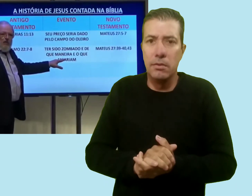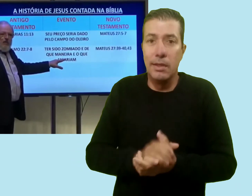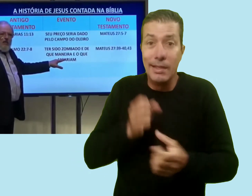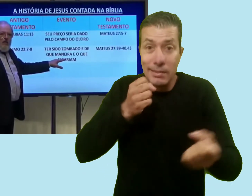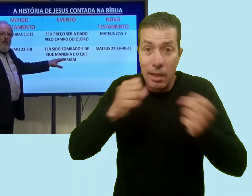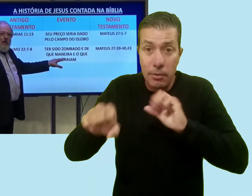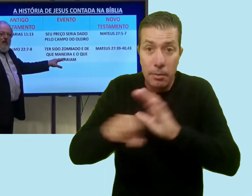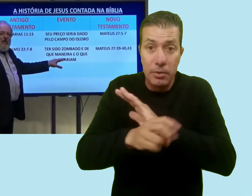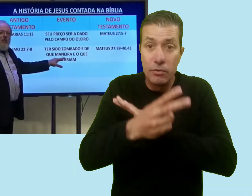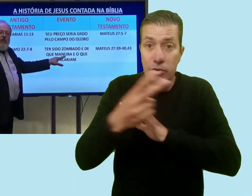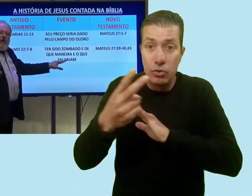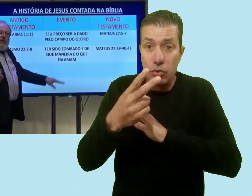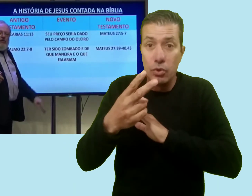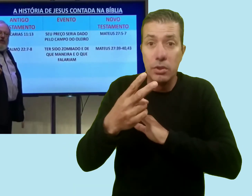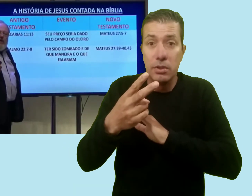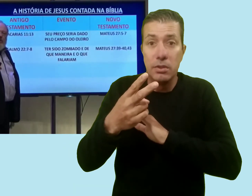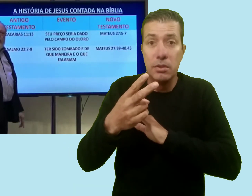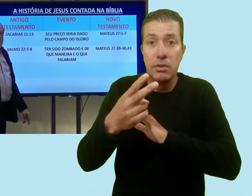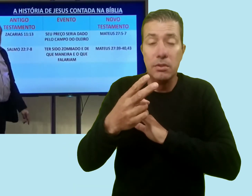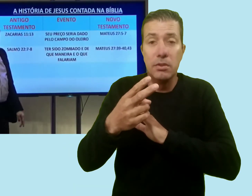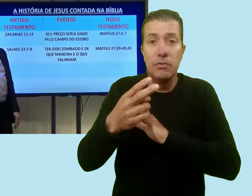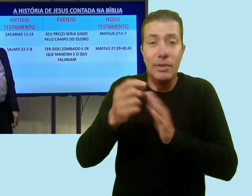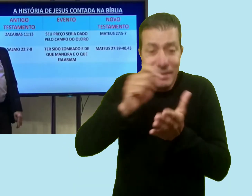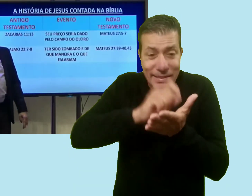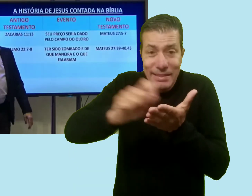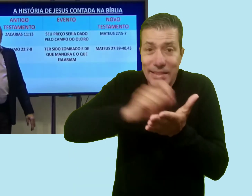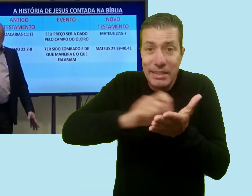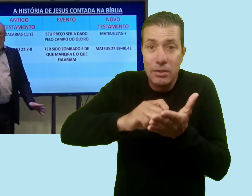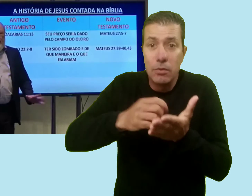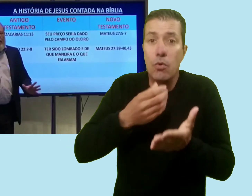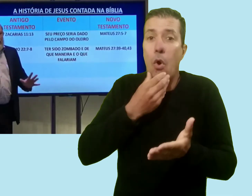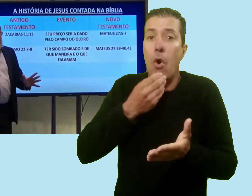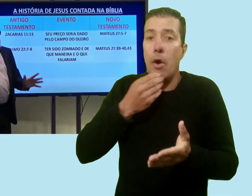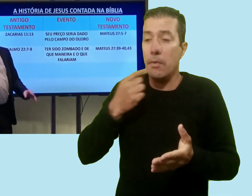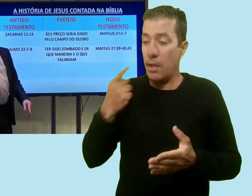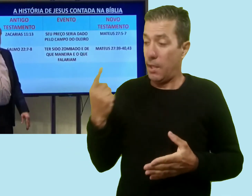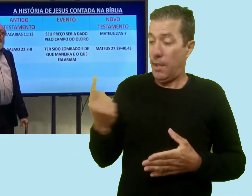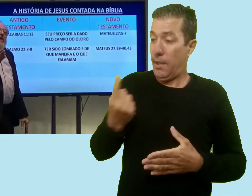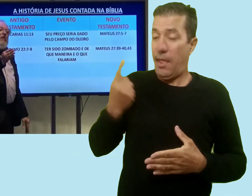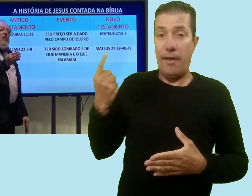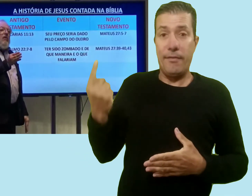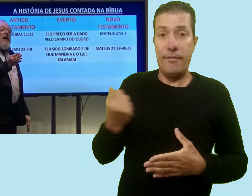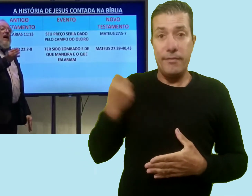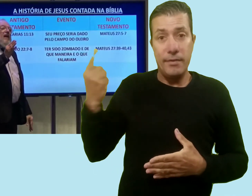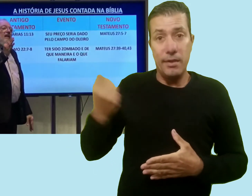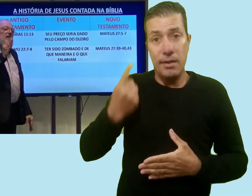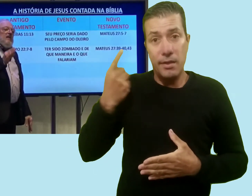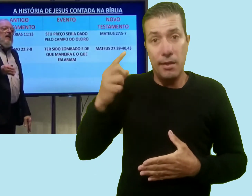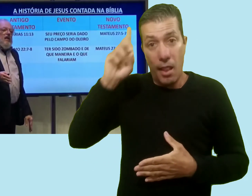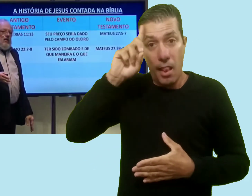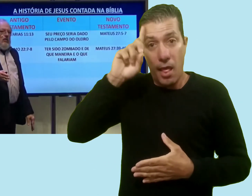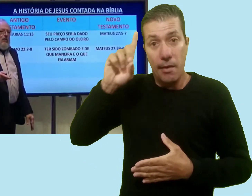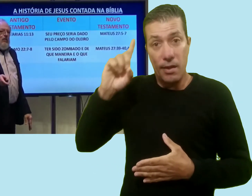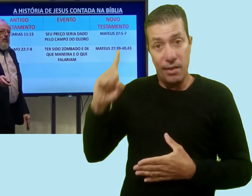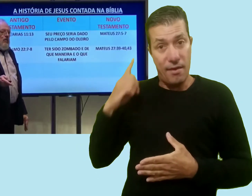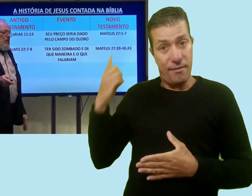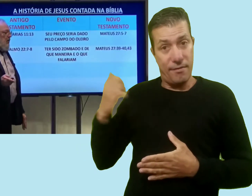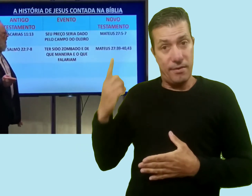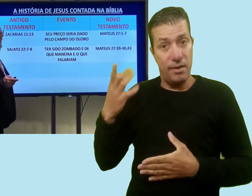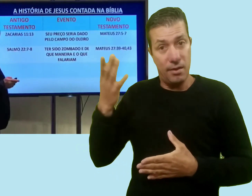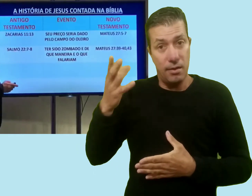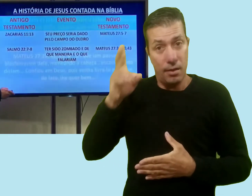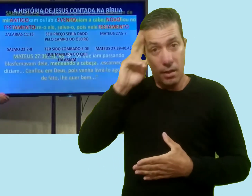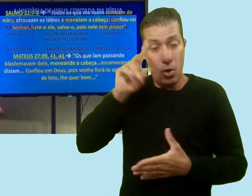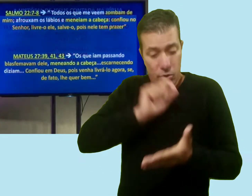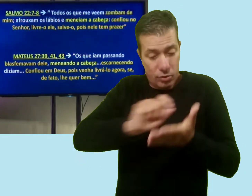nisso? Salmo 22 foi escrito por Davi, mais ou menos, no ano 1000 antes de Cristo.